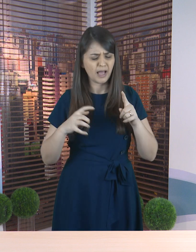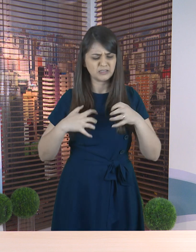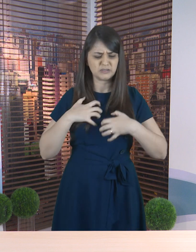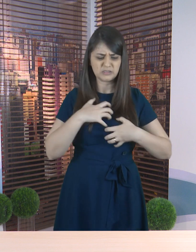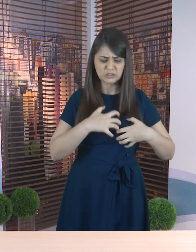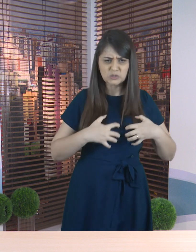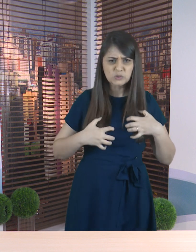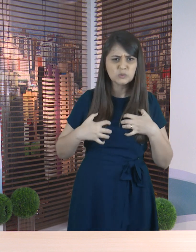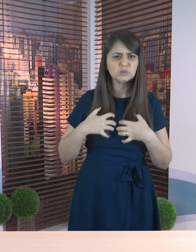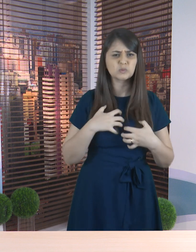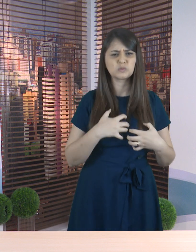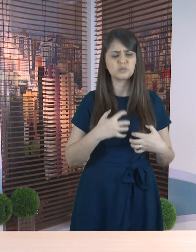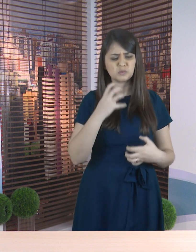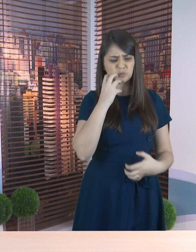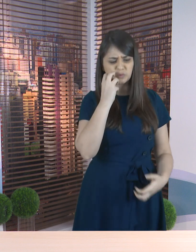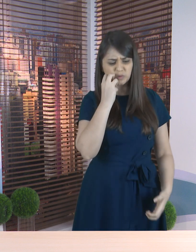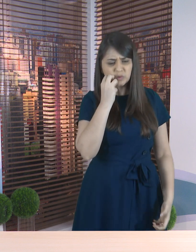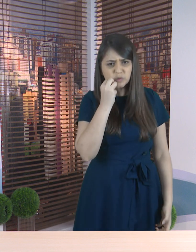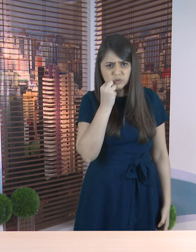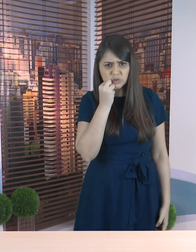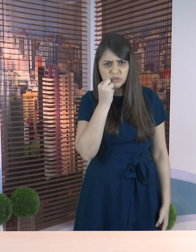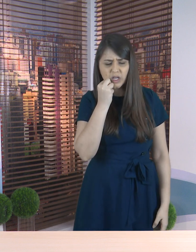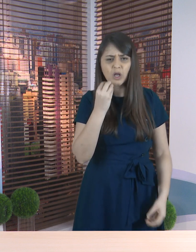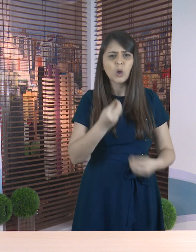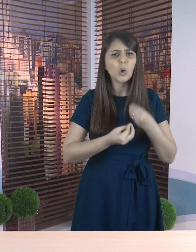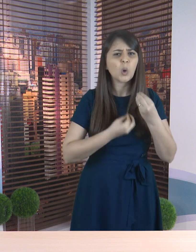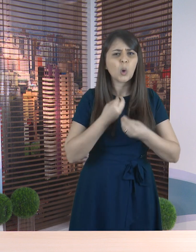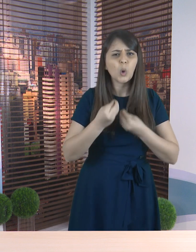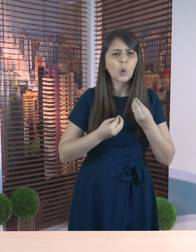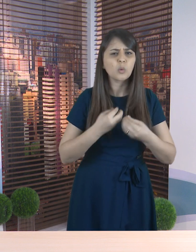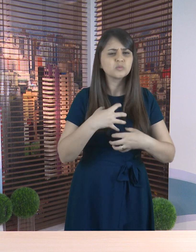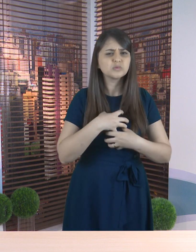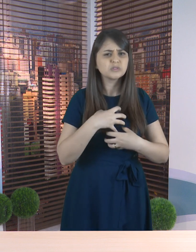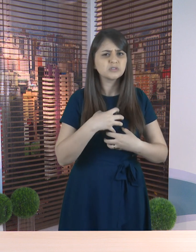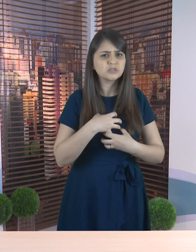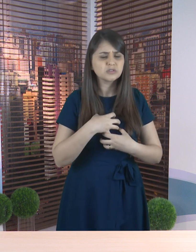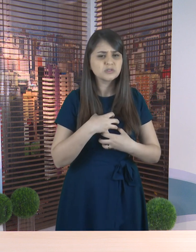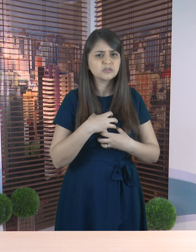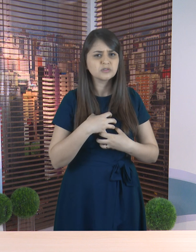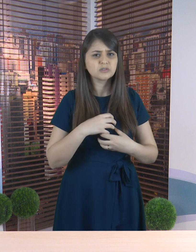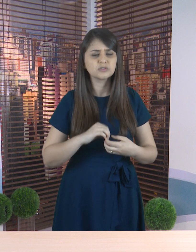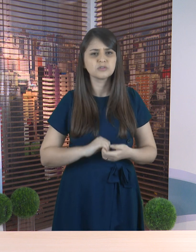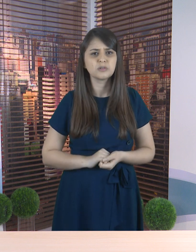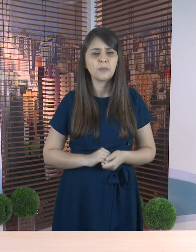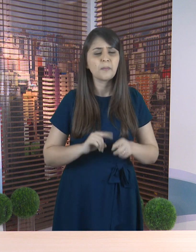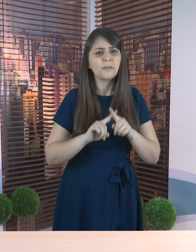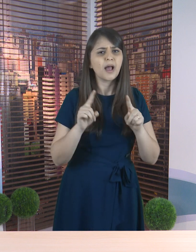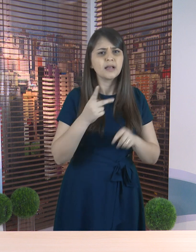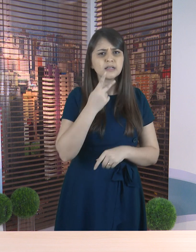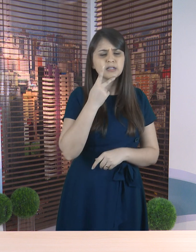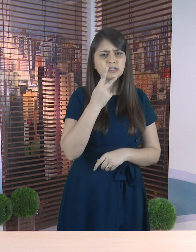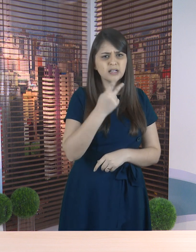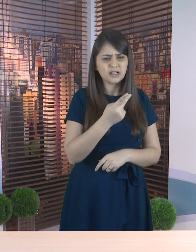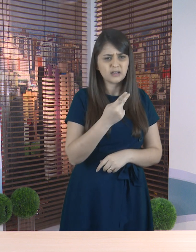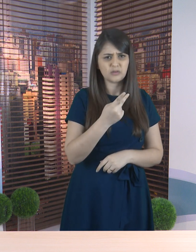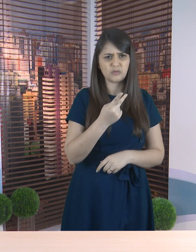isso, Jó não diz palavras blasfematórias contra o seu Criador. Muitas